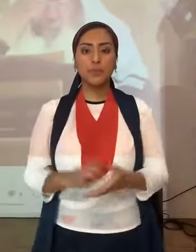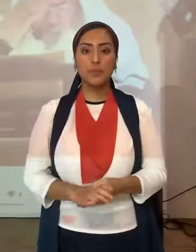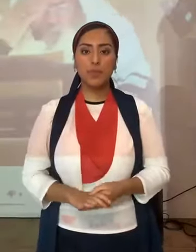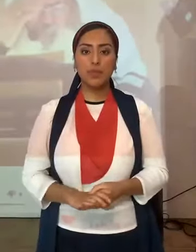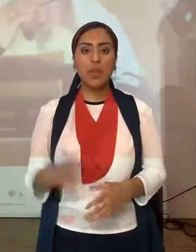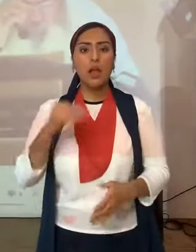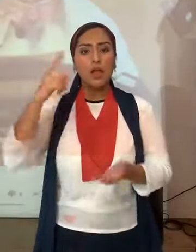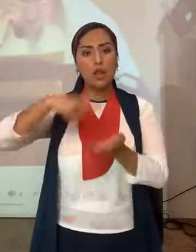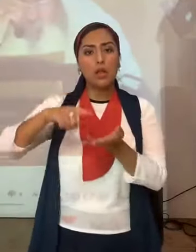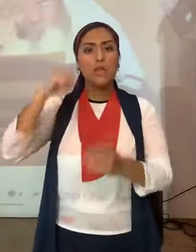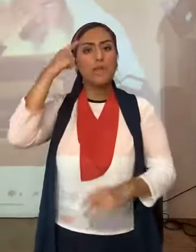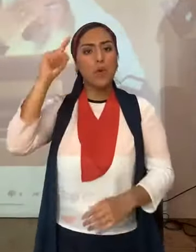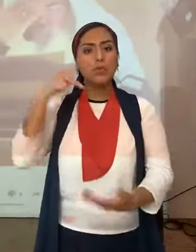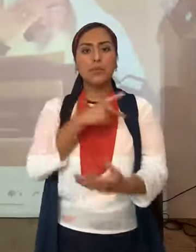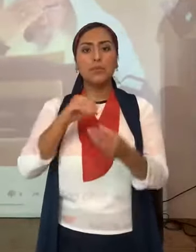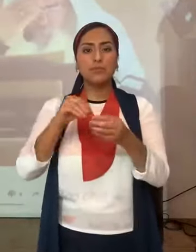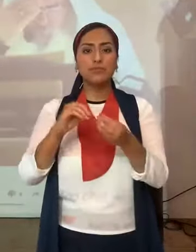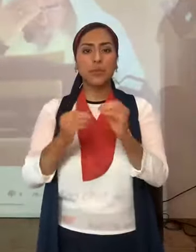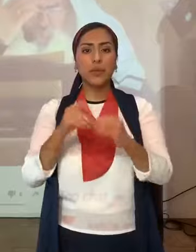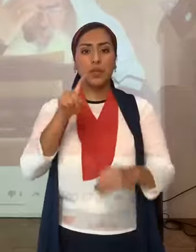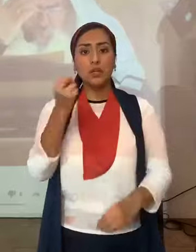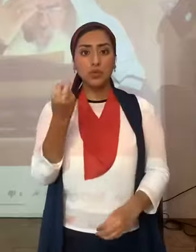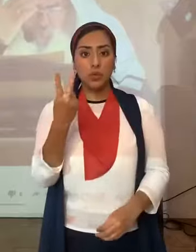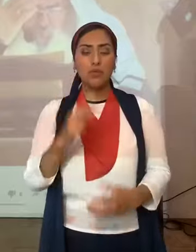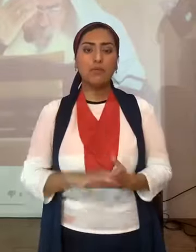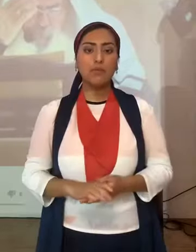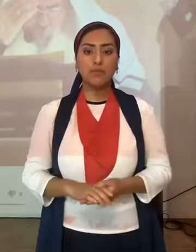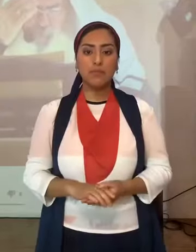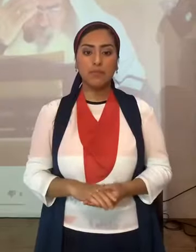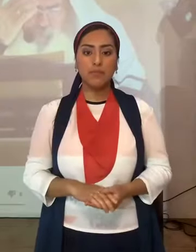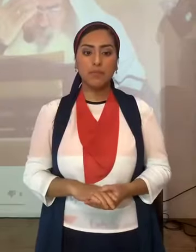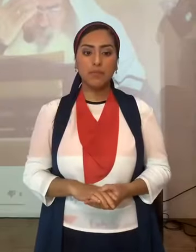Y vamos a buscar en el Salmo 112